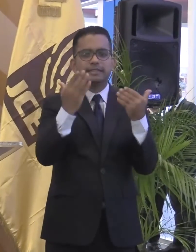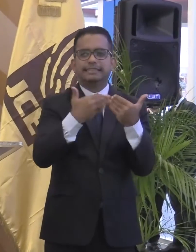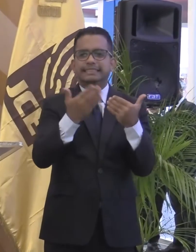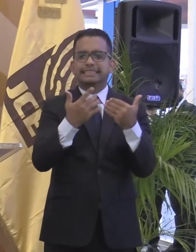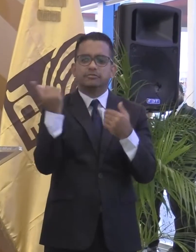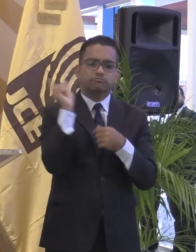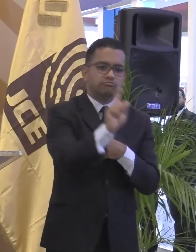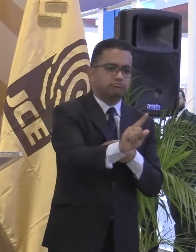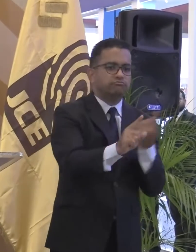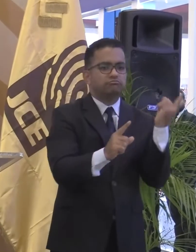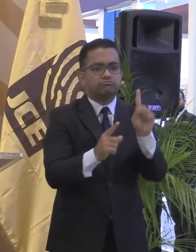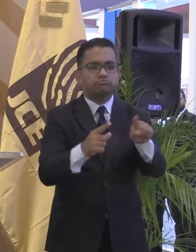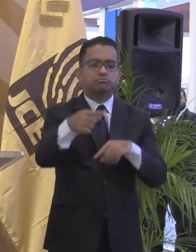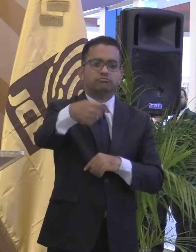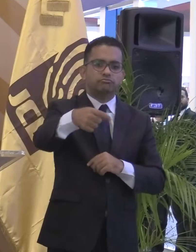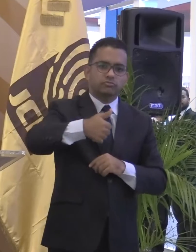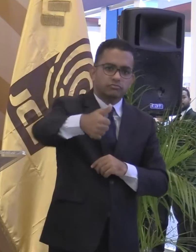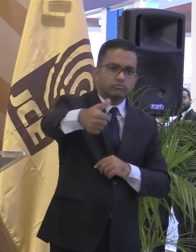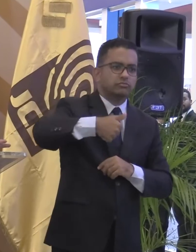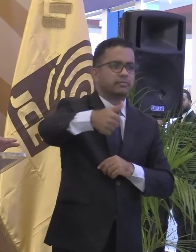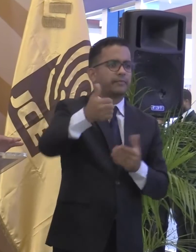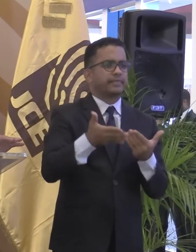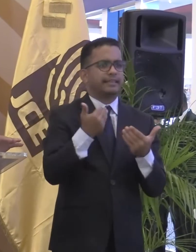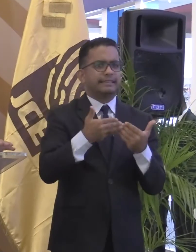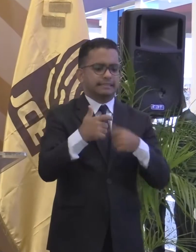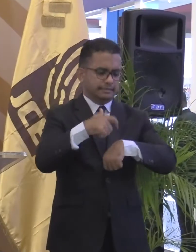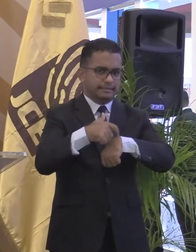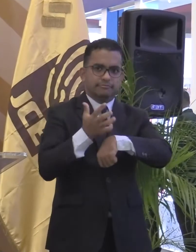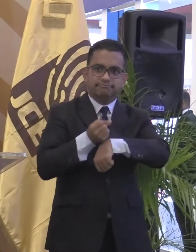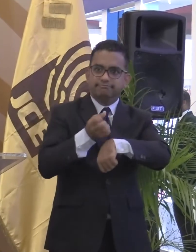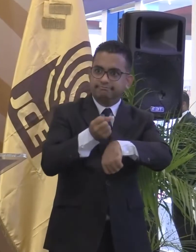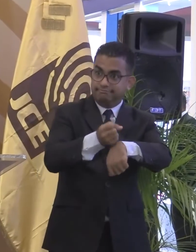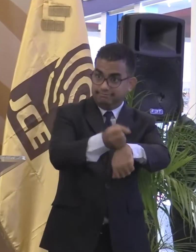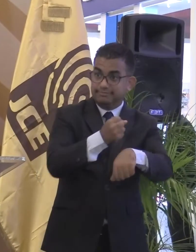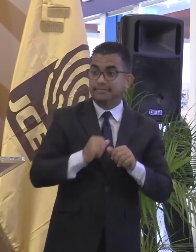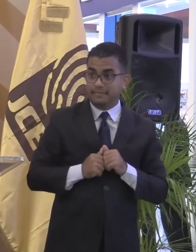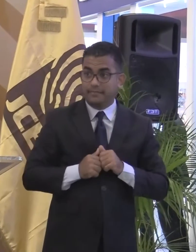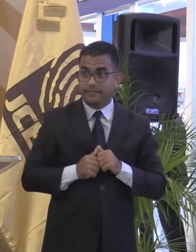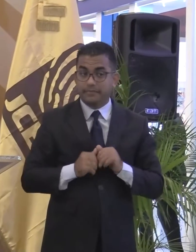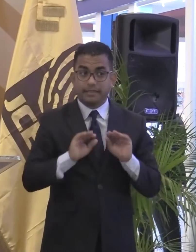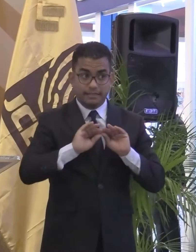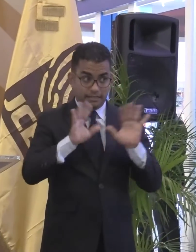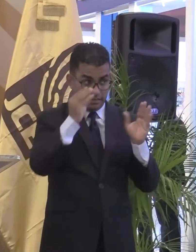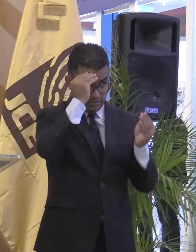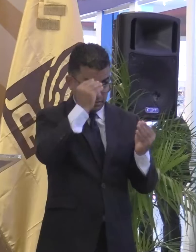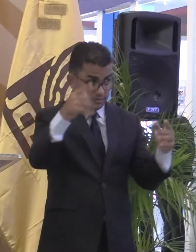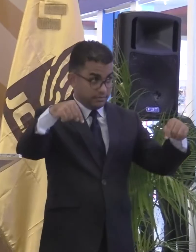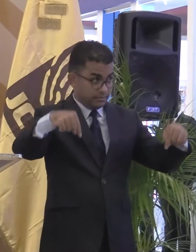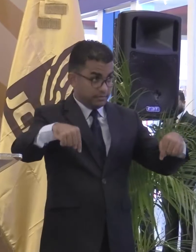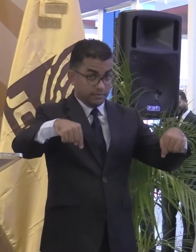trasladarse en transporte público y privado sin mayor contratiempo aclaramos que en este centro